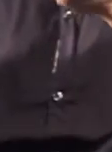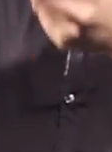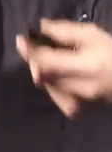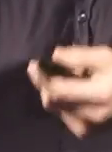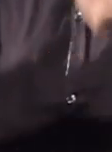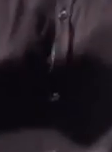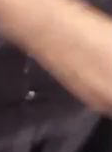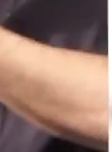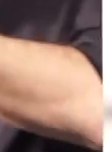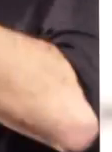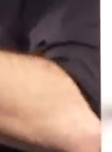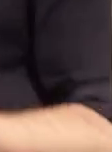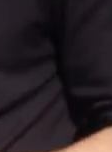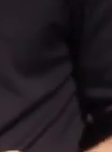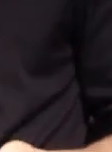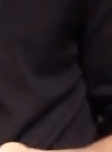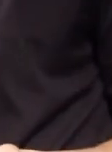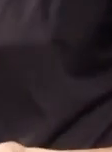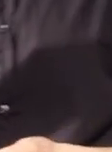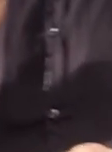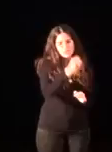כל דבר, לכל אדם ובכל אג'נדה.